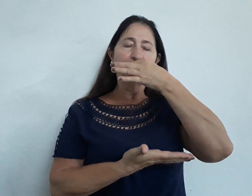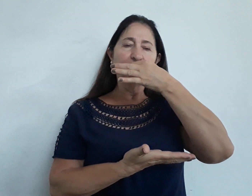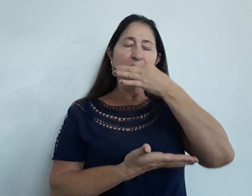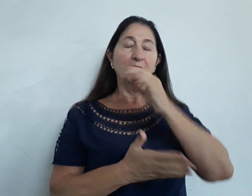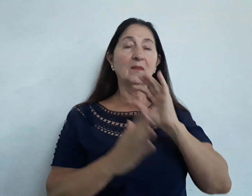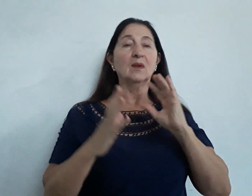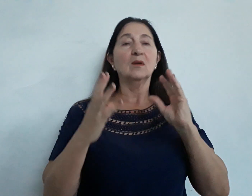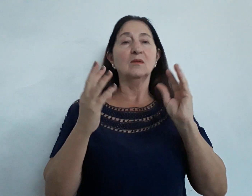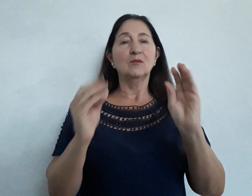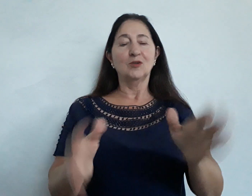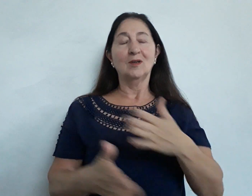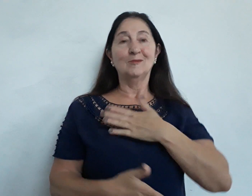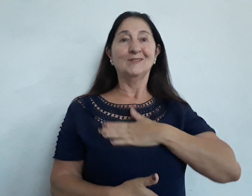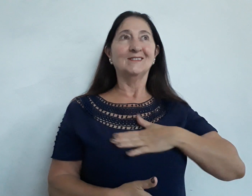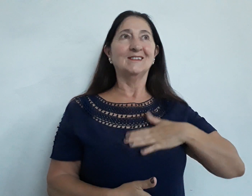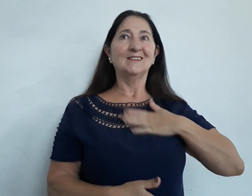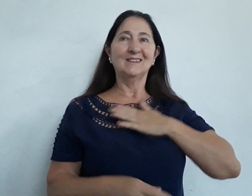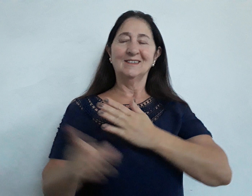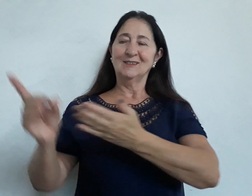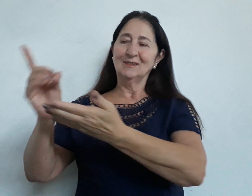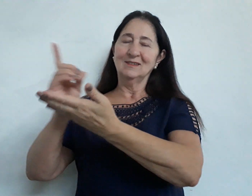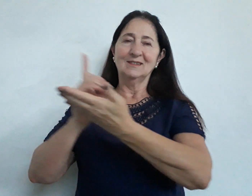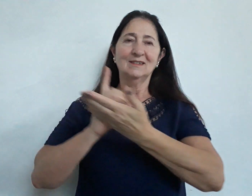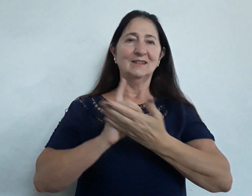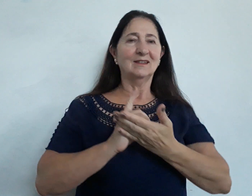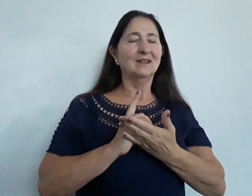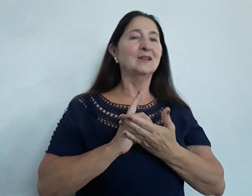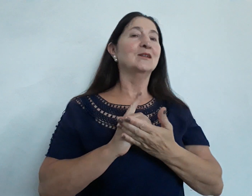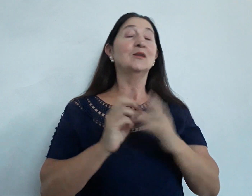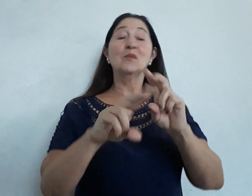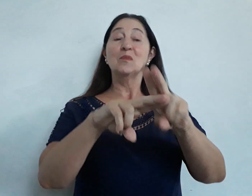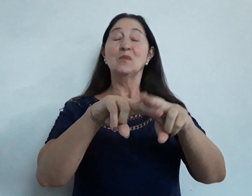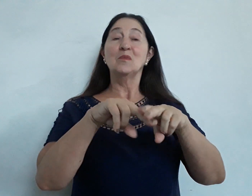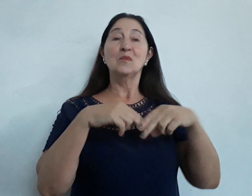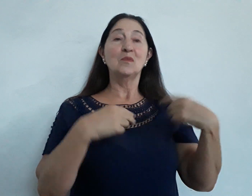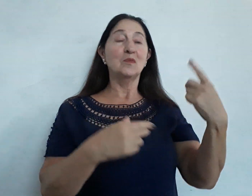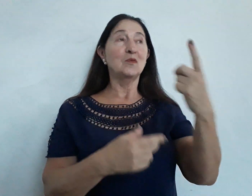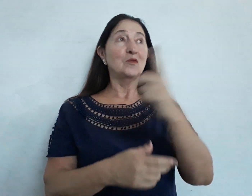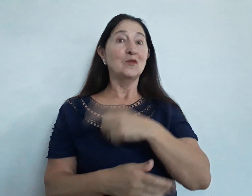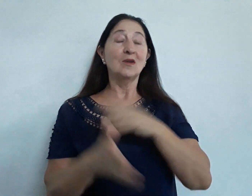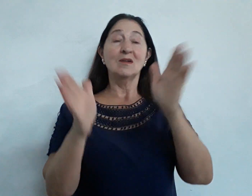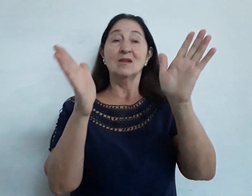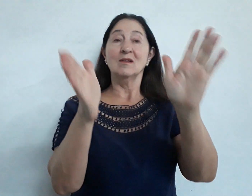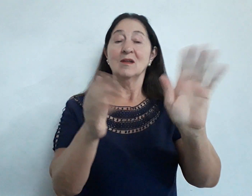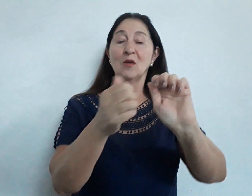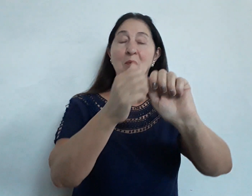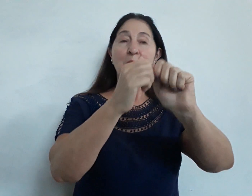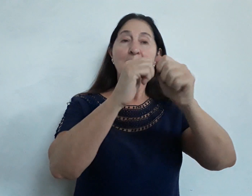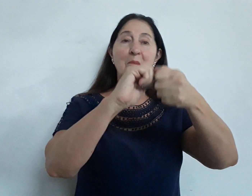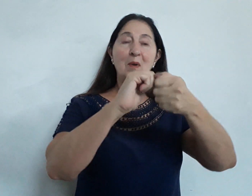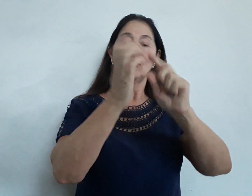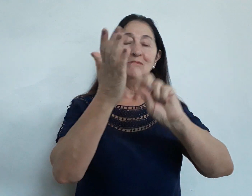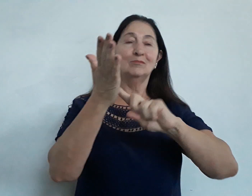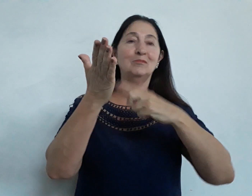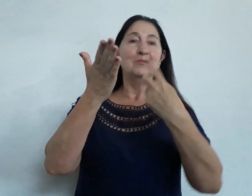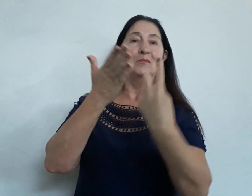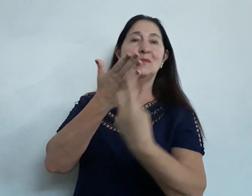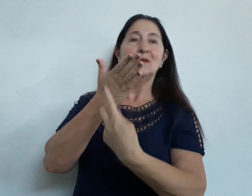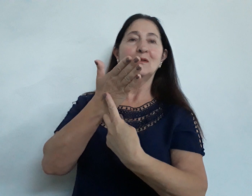nós ficamos saciados. Por isso, toda a multiplicação do pão é uma prefigura da Eucaristia,